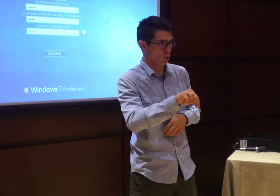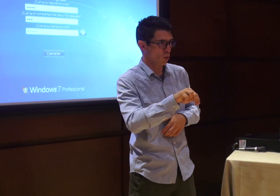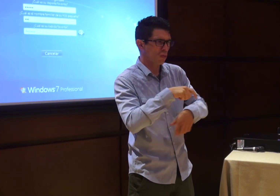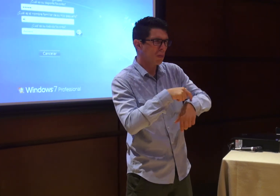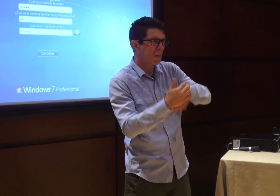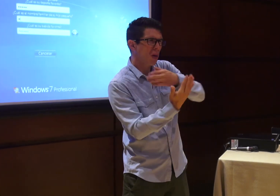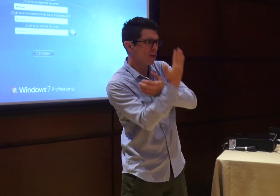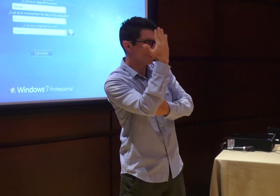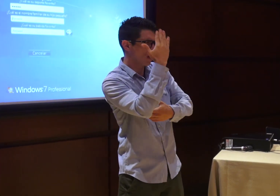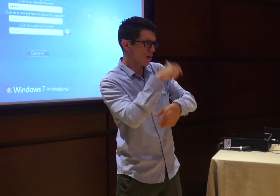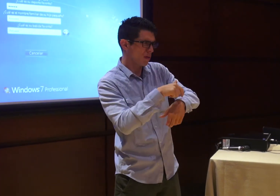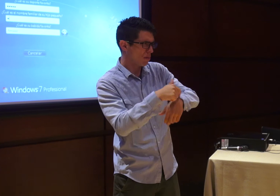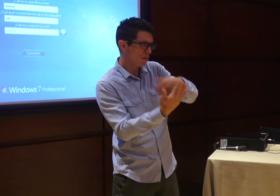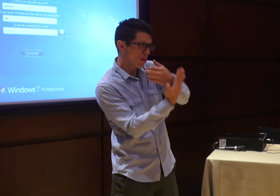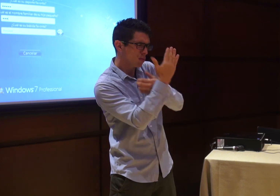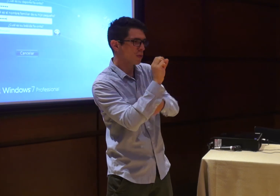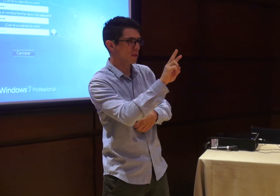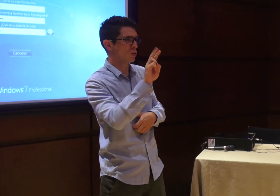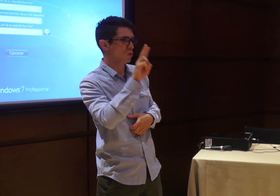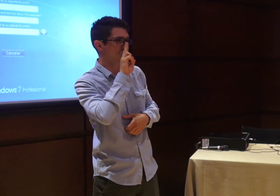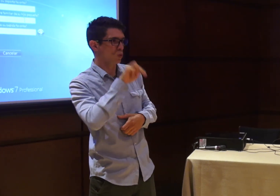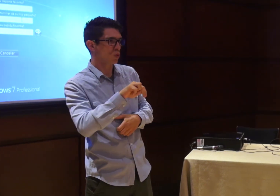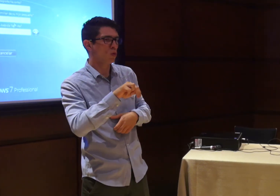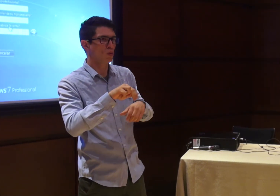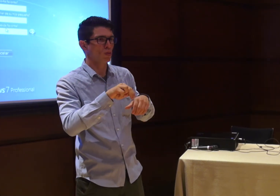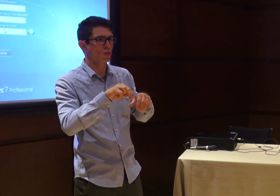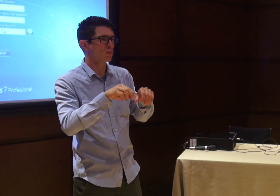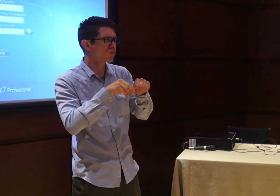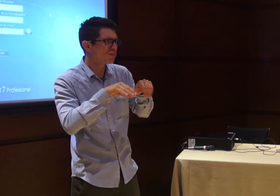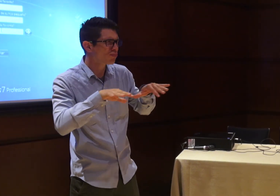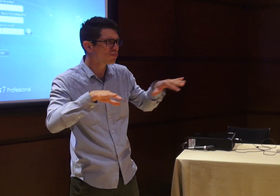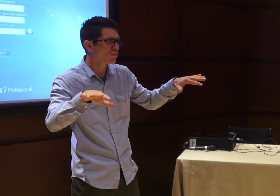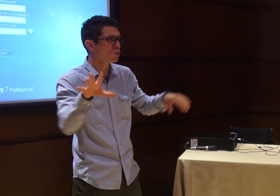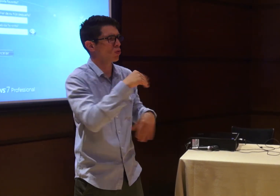el 22 de junio, él murió un 22 de junio, muy a la madrugada.